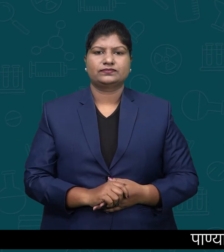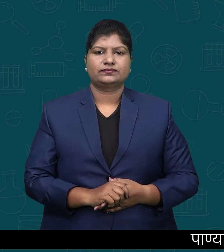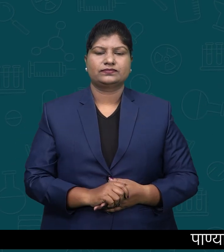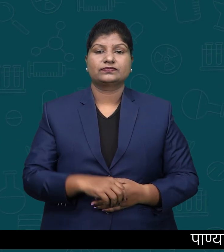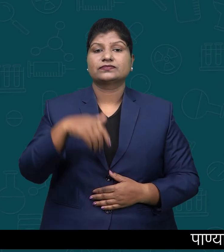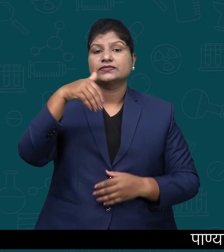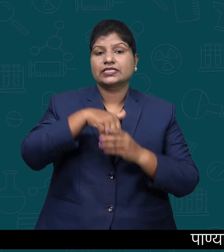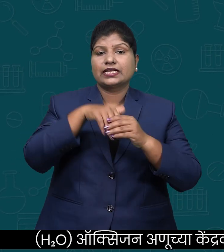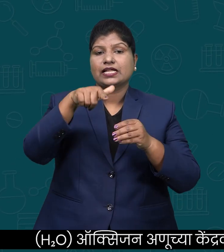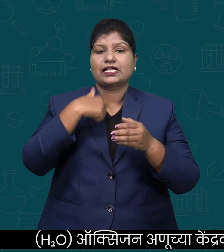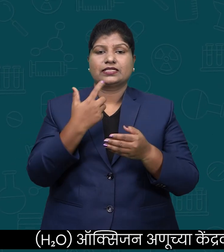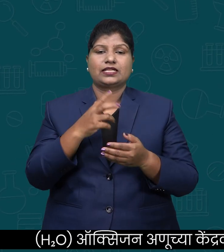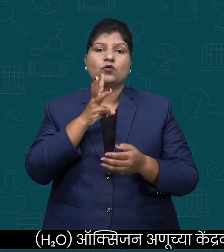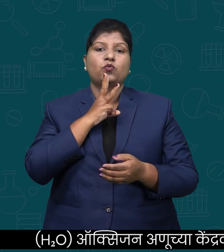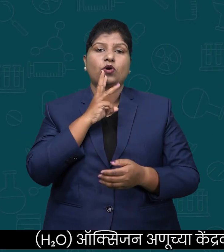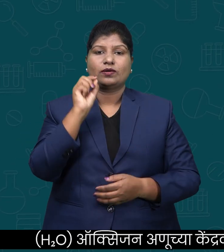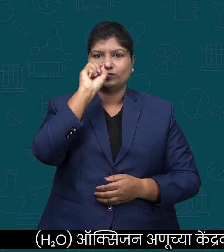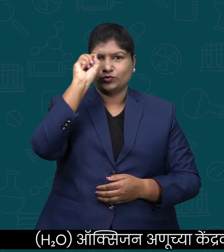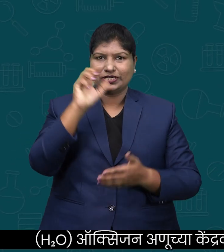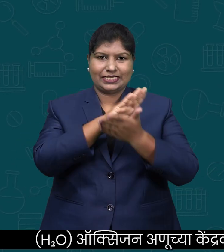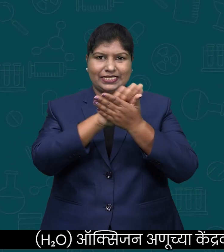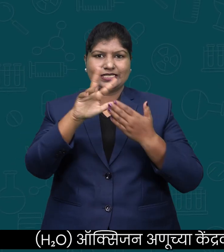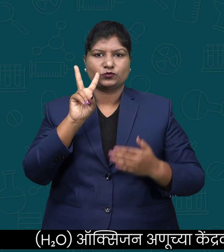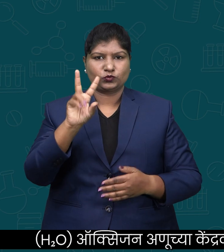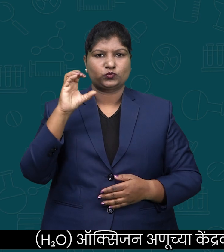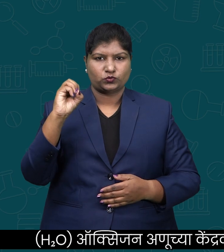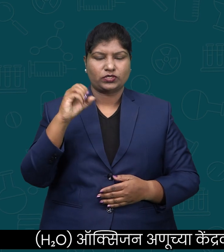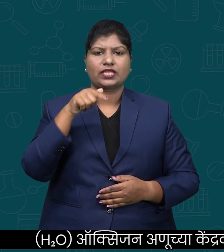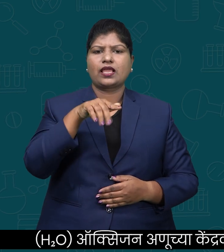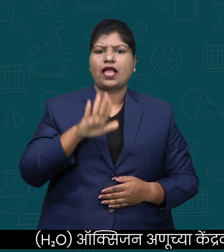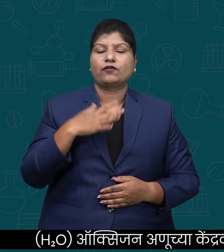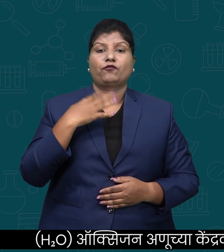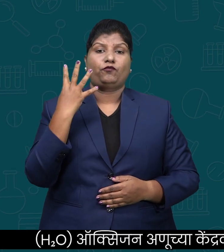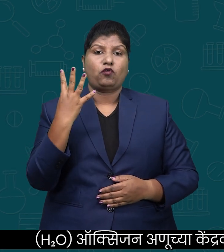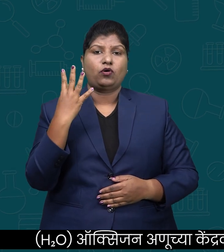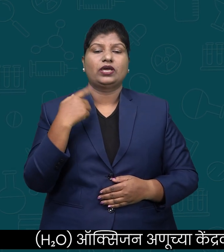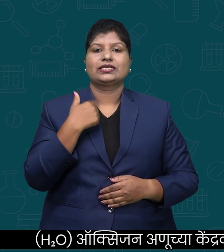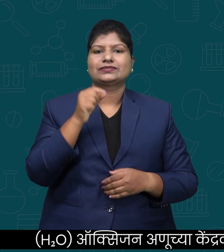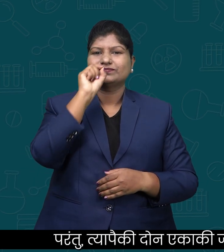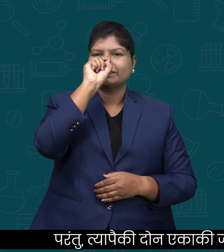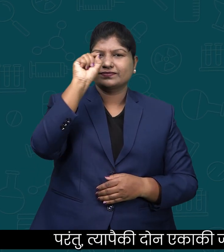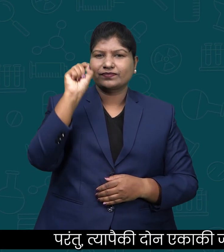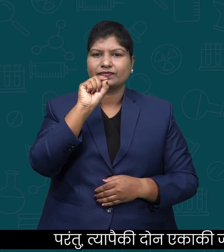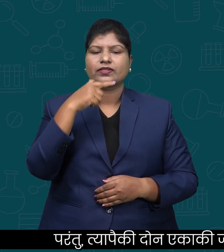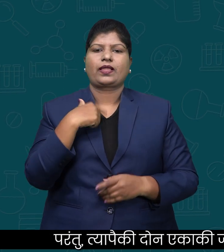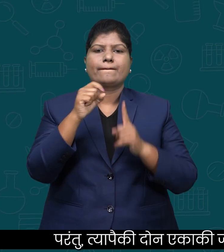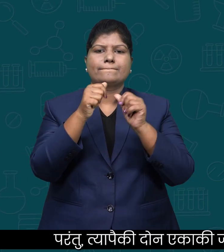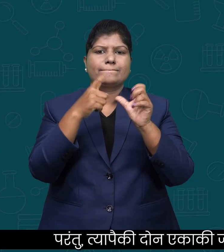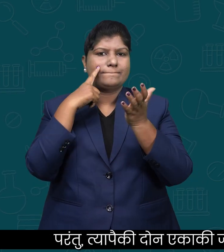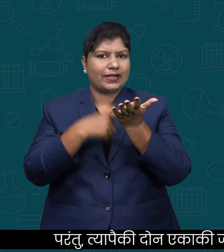पाण्याच्या रेणूमध्ये H2O ऑक्सिजन अणूच्या केंद्रकाभोवती 4 इलेक्ट्रॉन जोड्या असतात, परंतु त्यापैकी 2 एकाकी